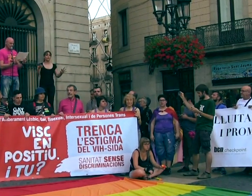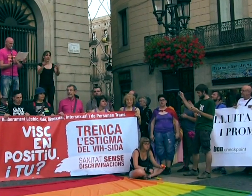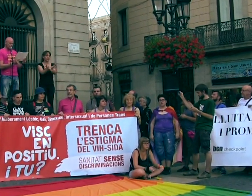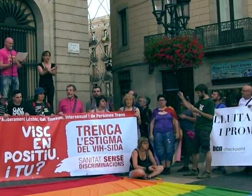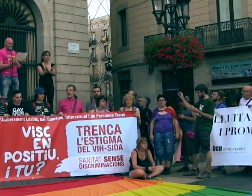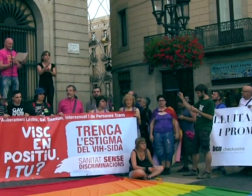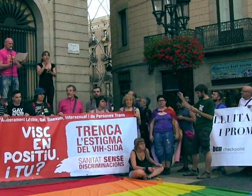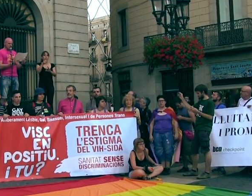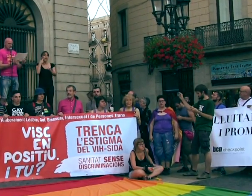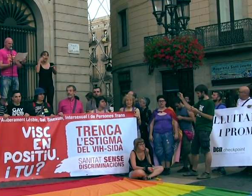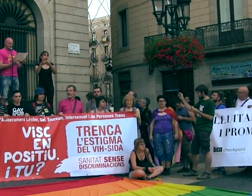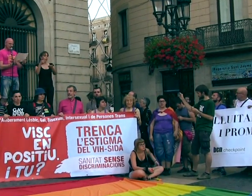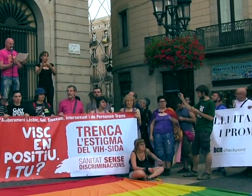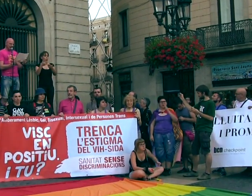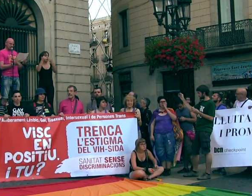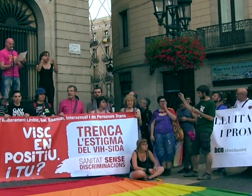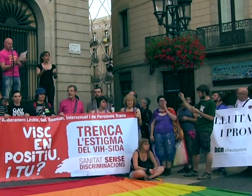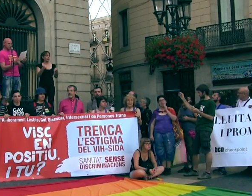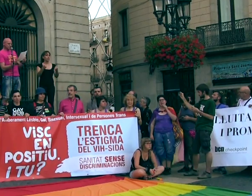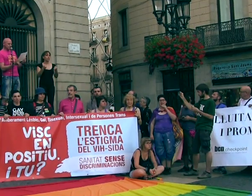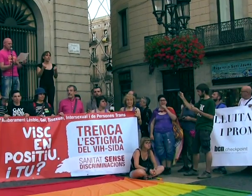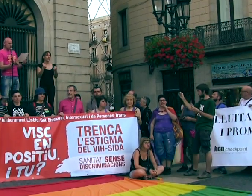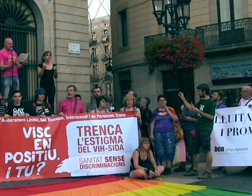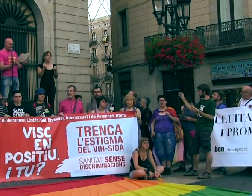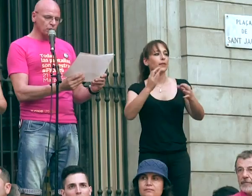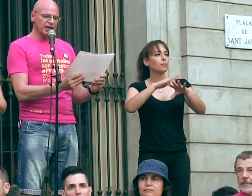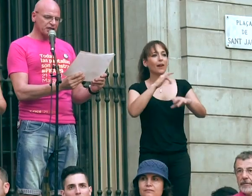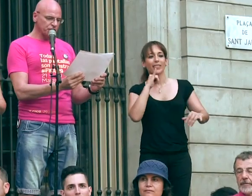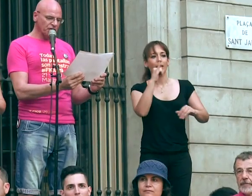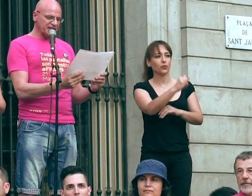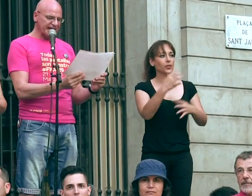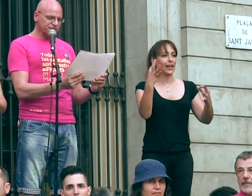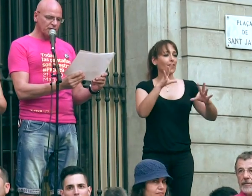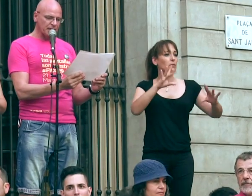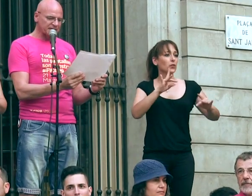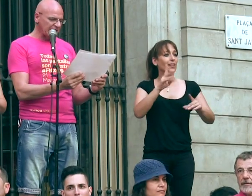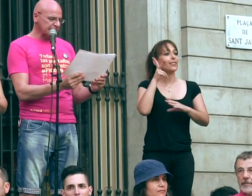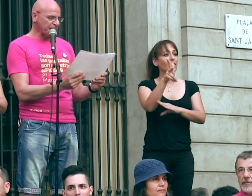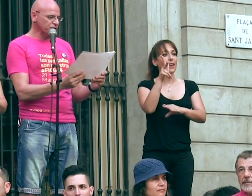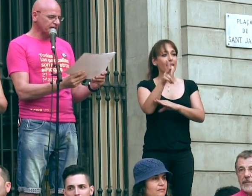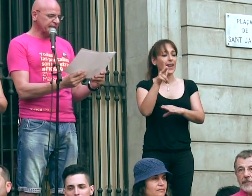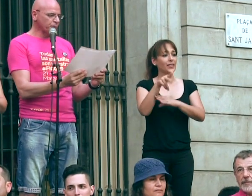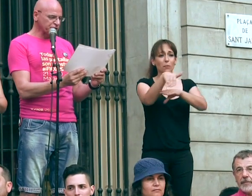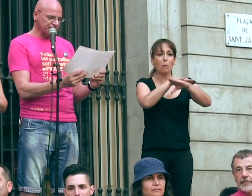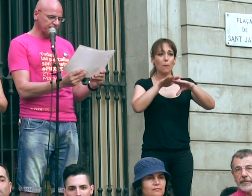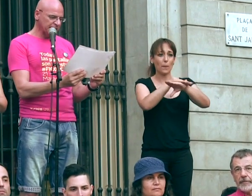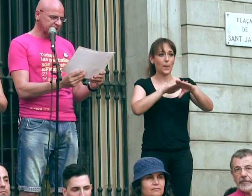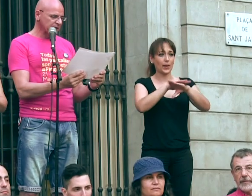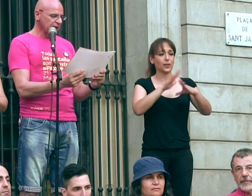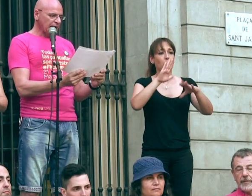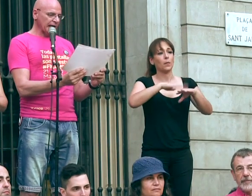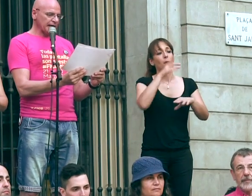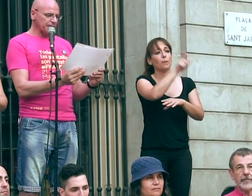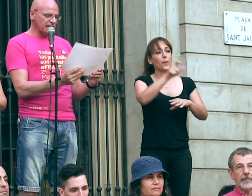a la plaça de Sant Jaume, per denunciar també la vulneració dels drets fonamentals de persones